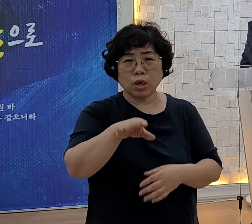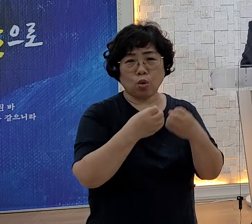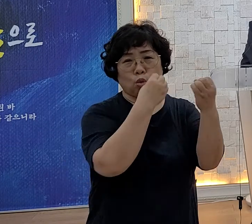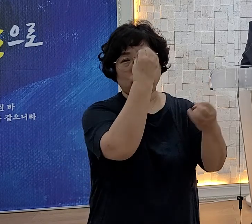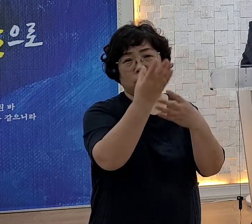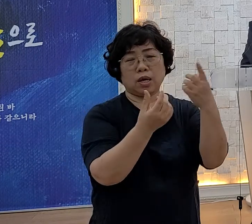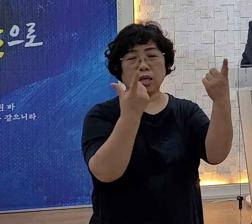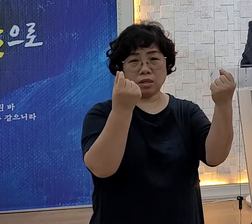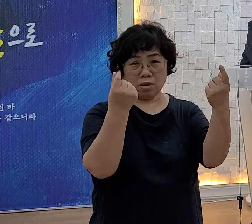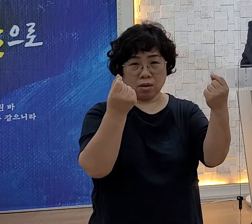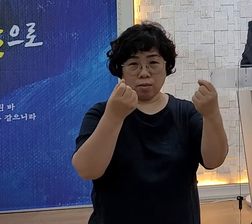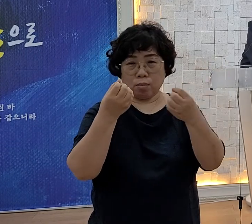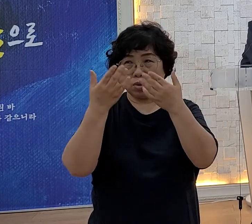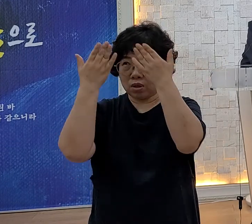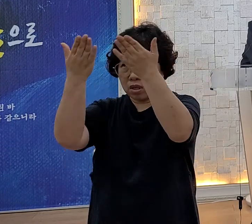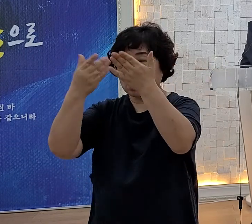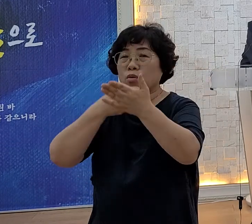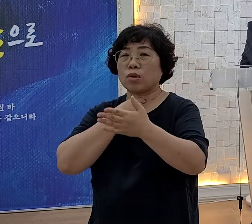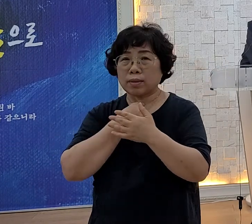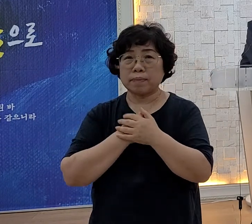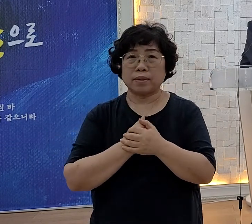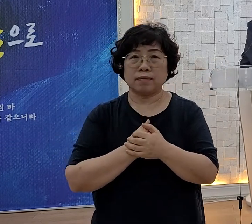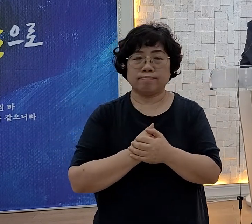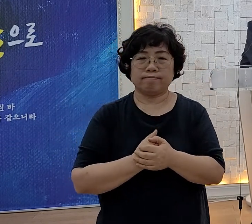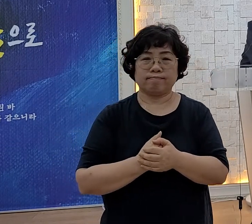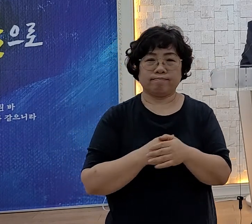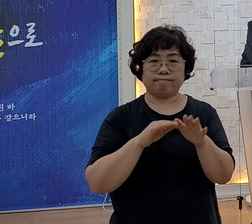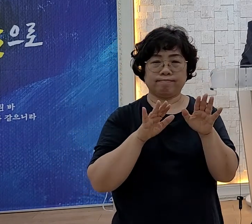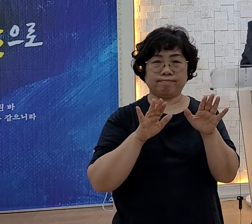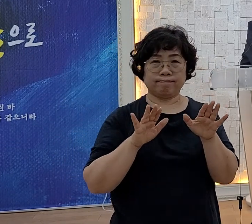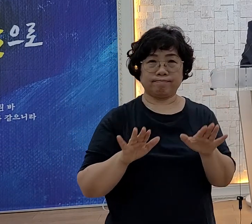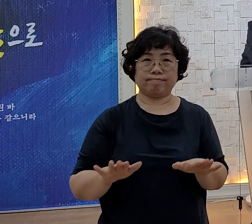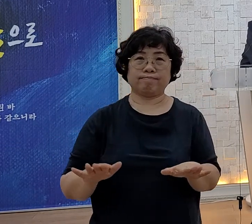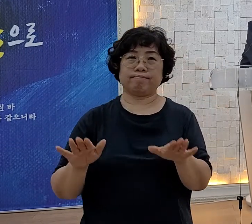함께 올려드리겠습니다. 나의 힘이 되신 여호와여.